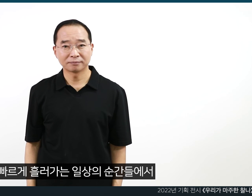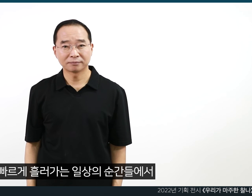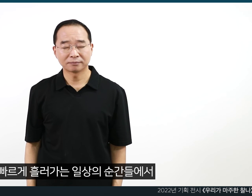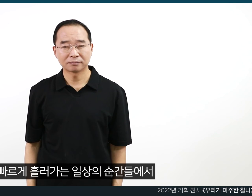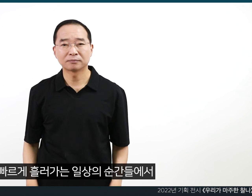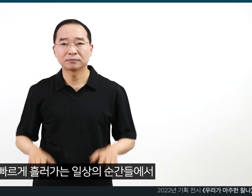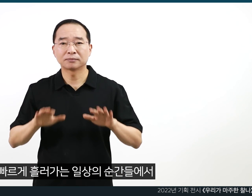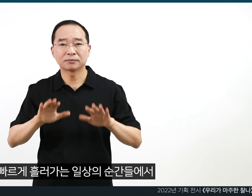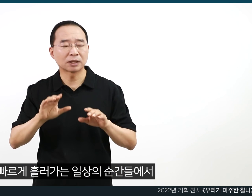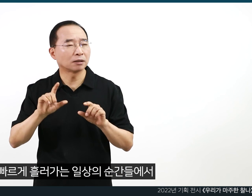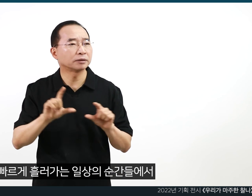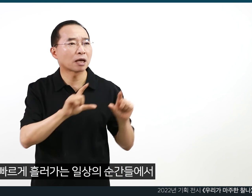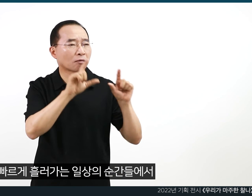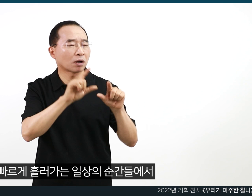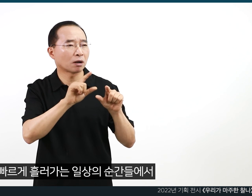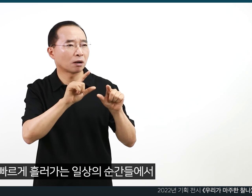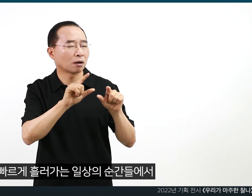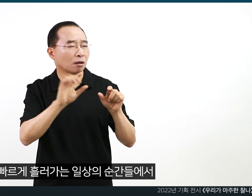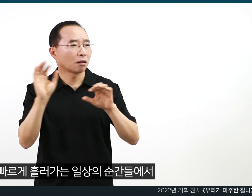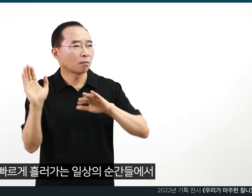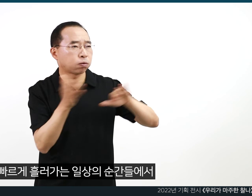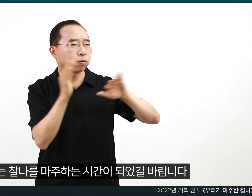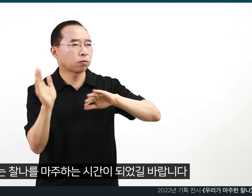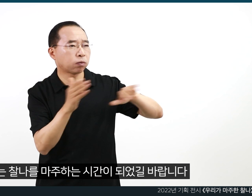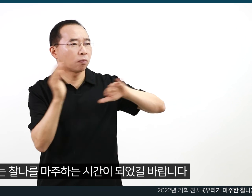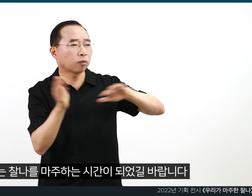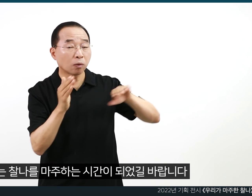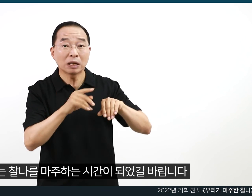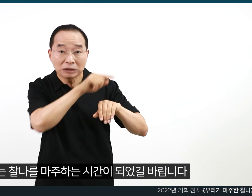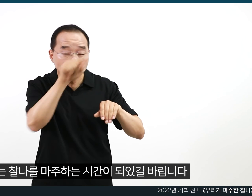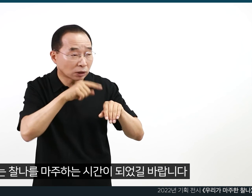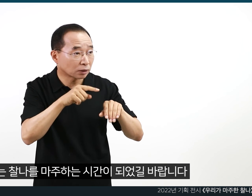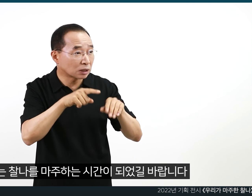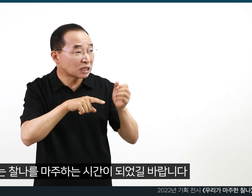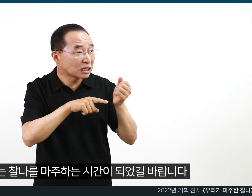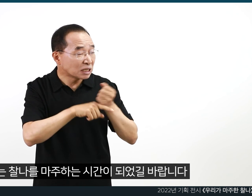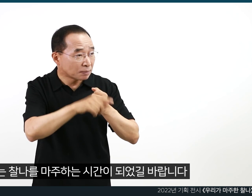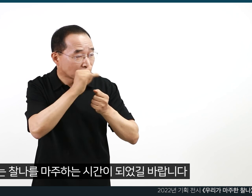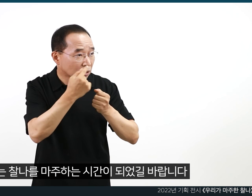빠르게 흘러가는 일상의 순간들에서 의미 있는